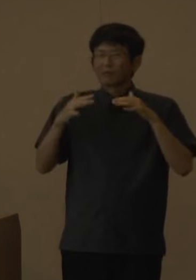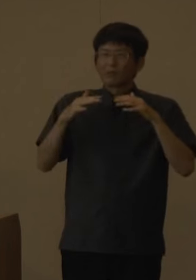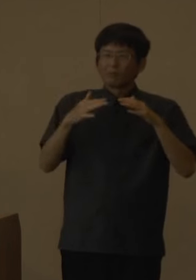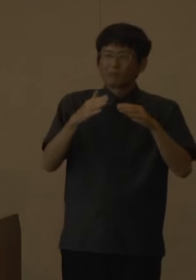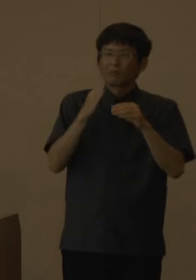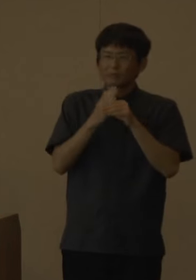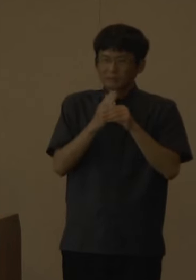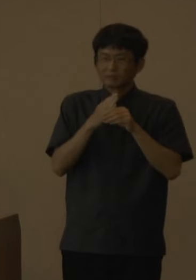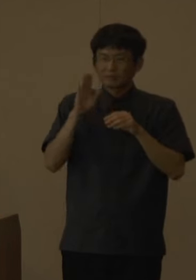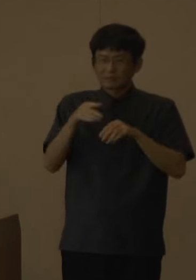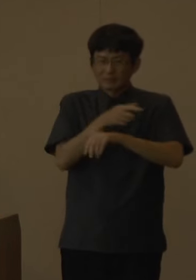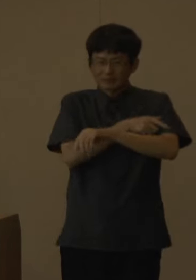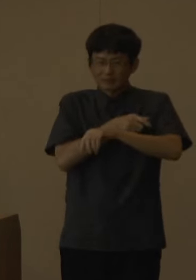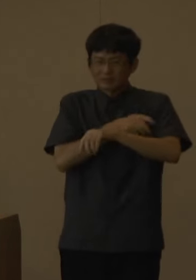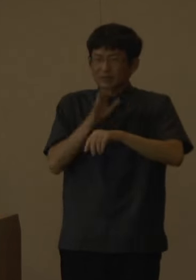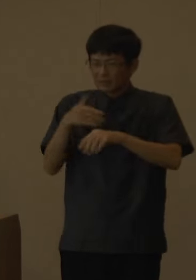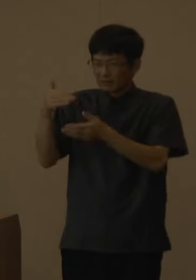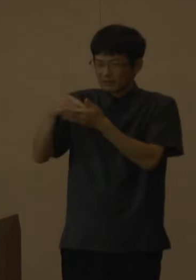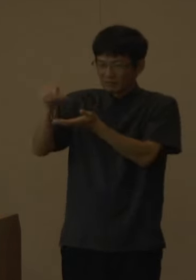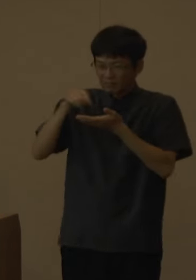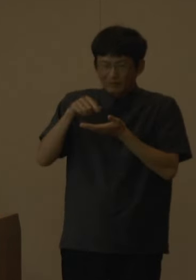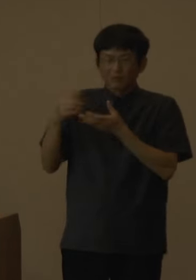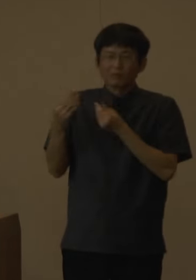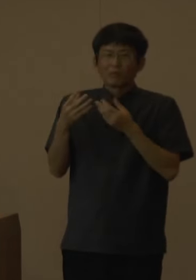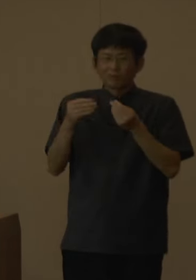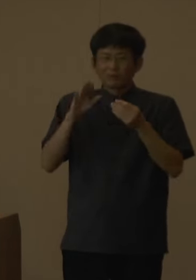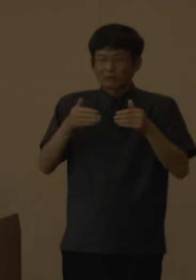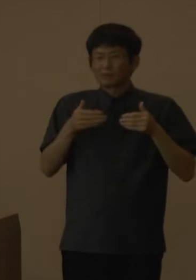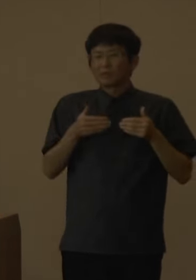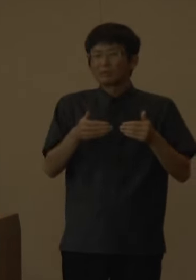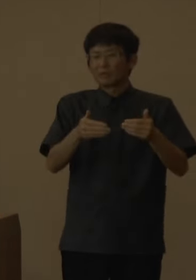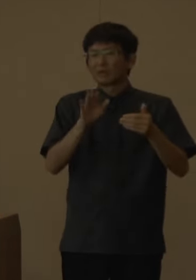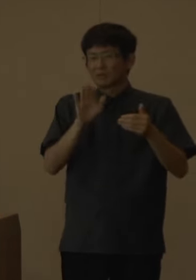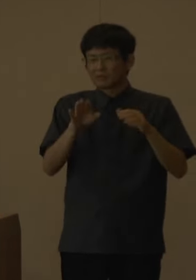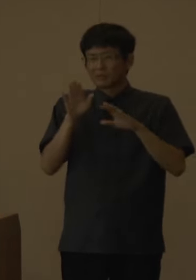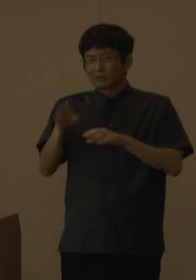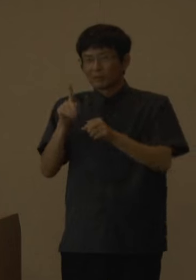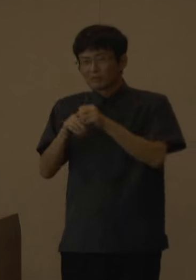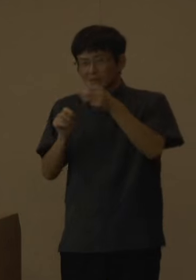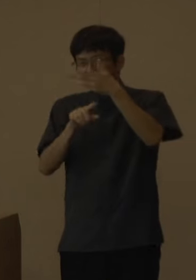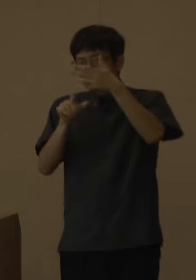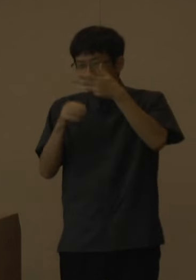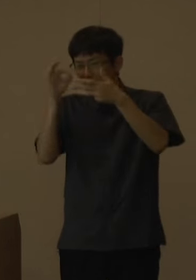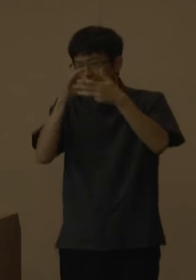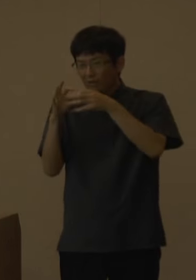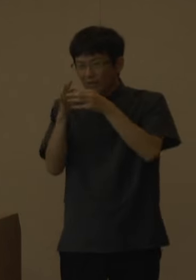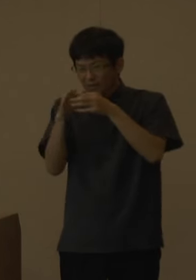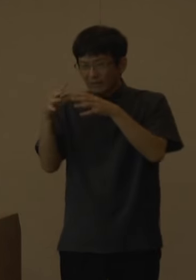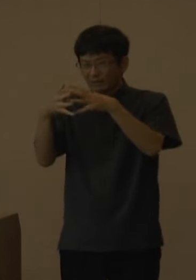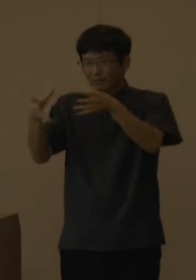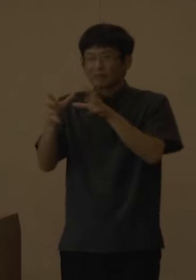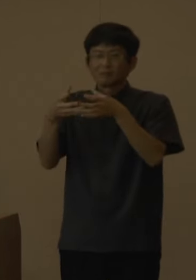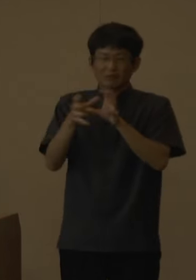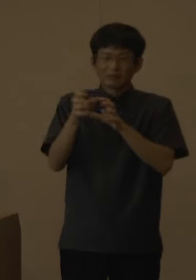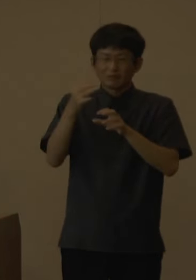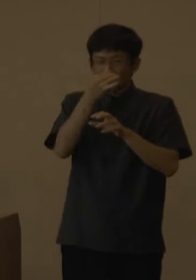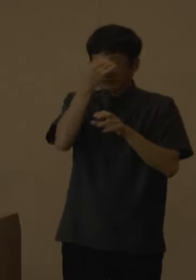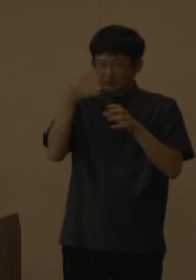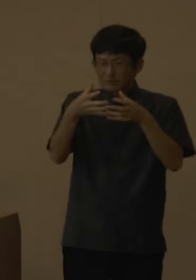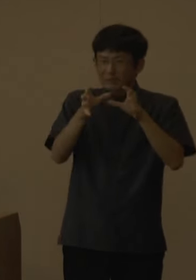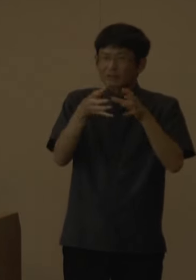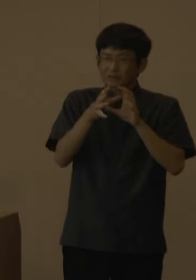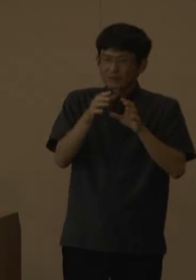記者から話がありました通り進めております。今年8月、観光関連団体や有識者等で構成する観光